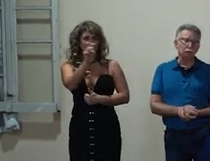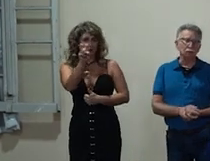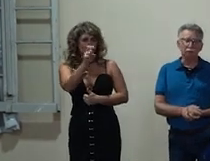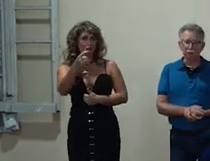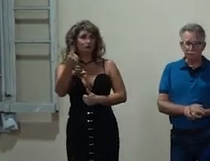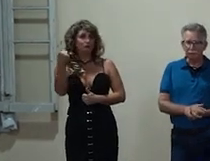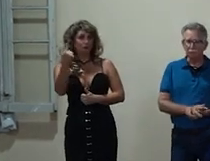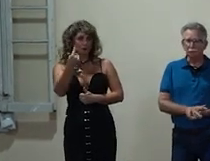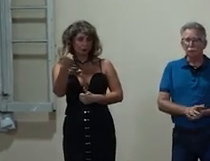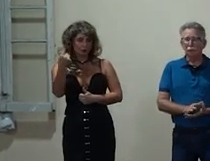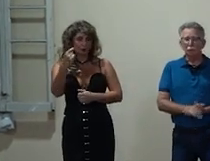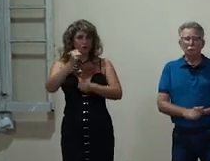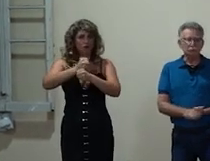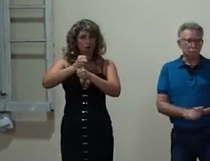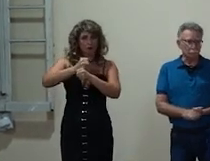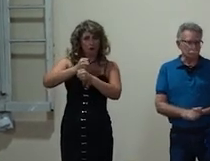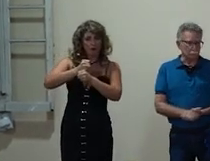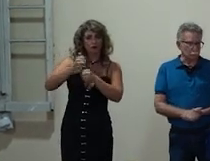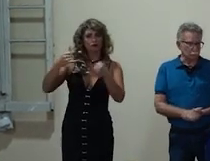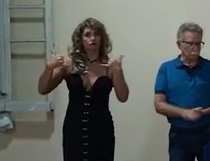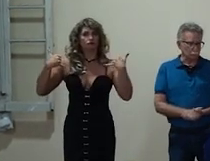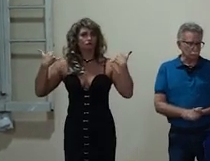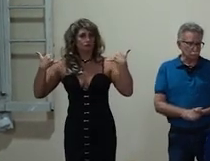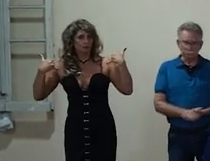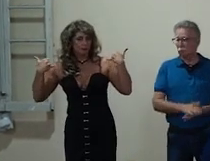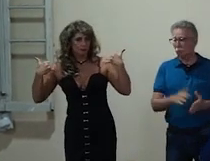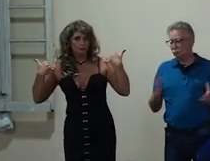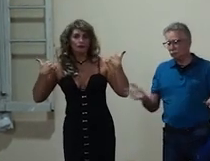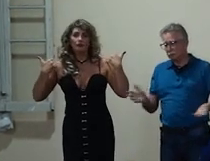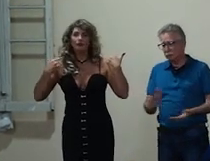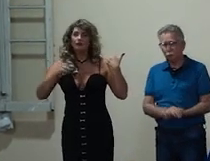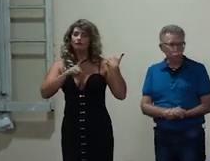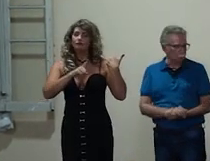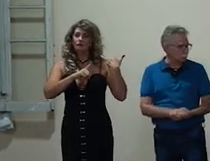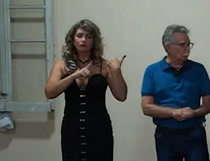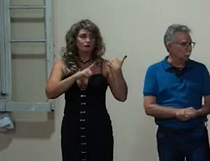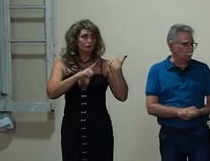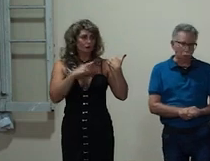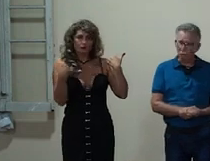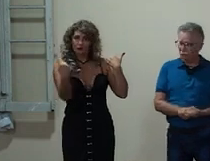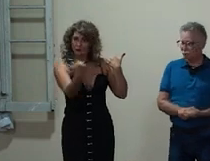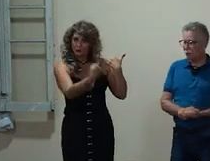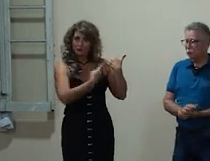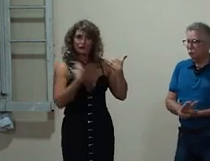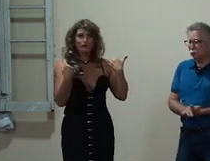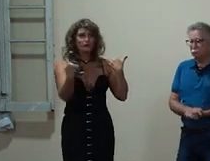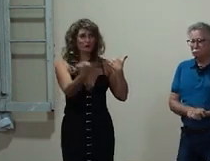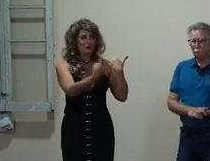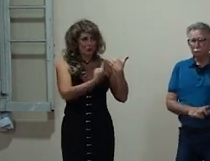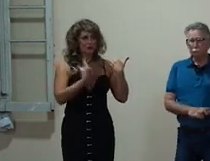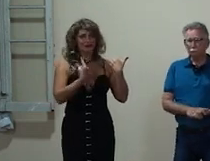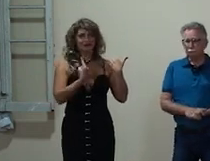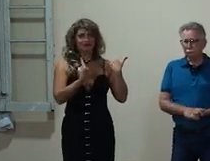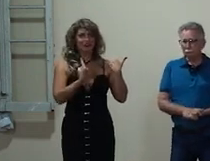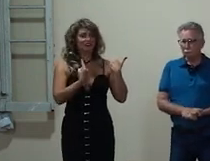151º ano de aniversário, nós temos, digo nós, nesse, usando o plural majestático,